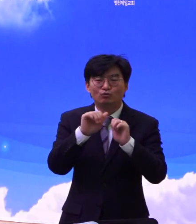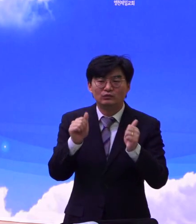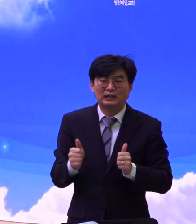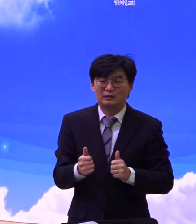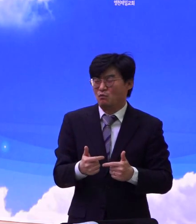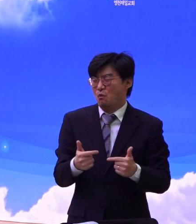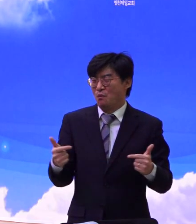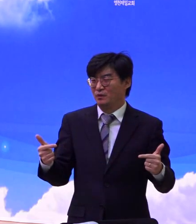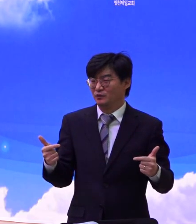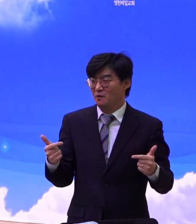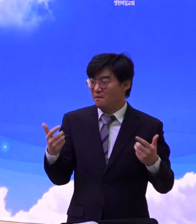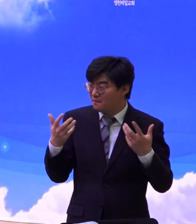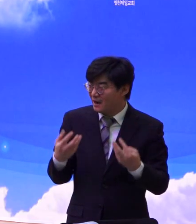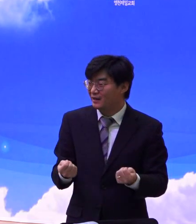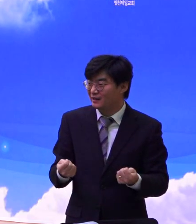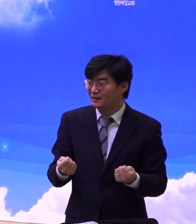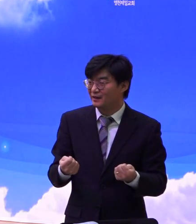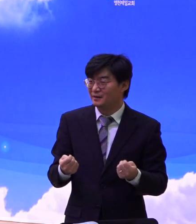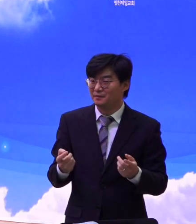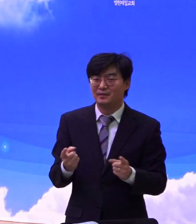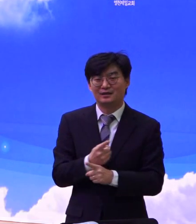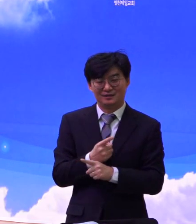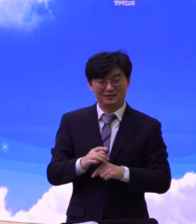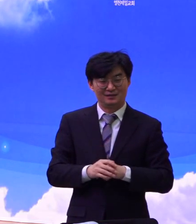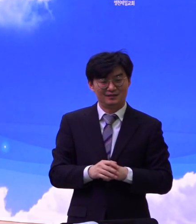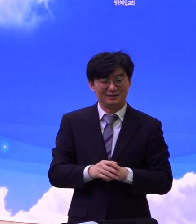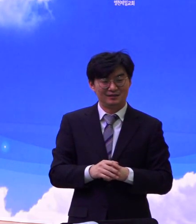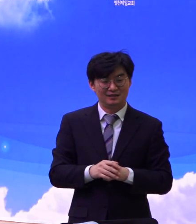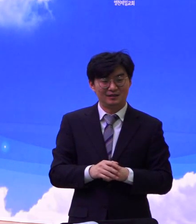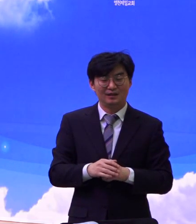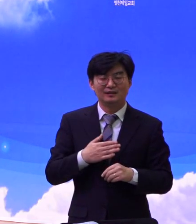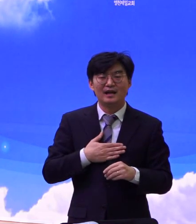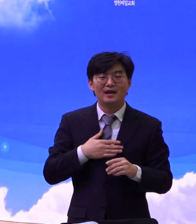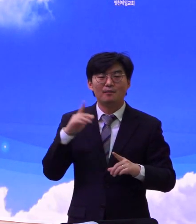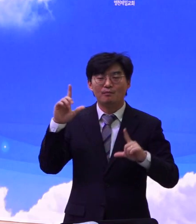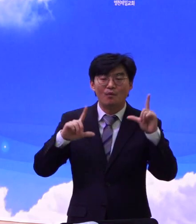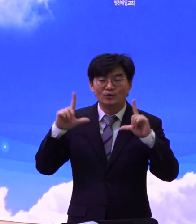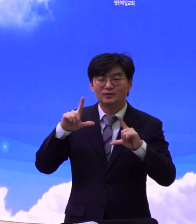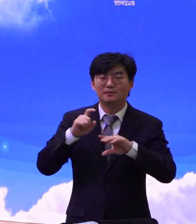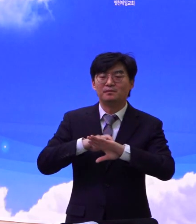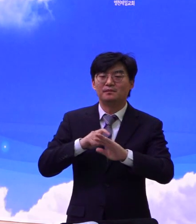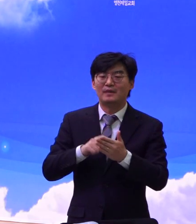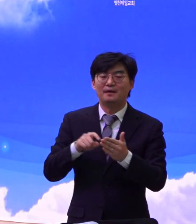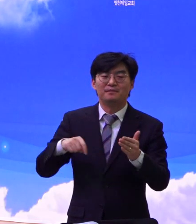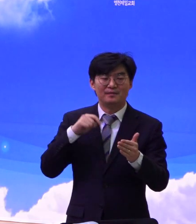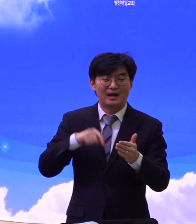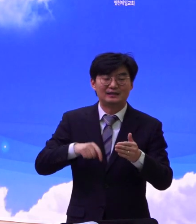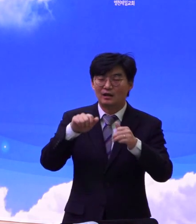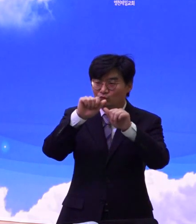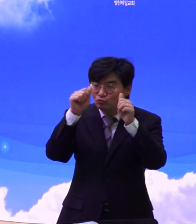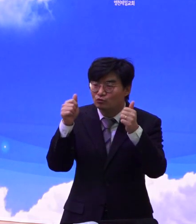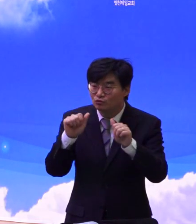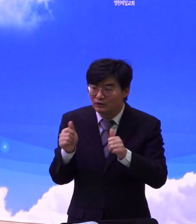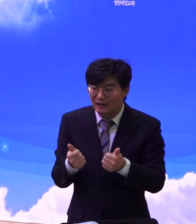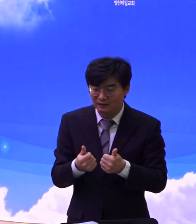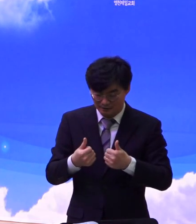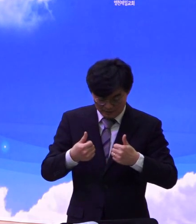점점 또 많아지기도 합니다. 우리는 이 우상들을 찾아내고 이 우상들을 깨뜨려